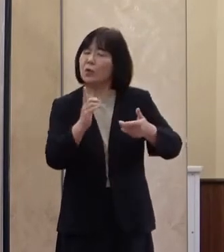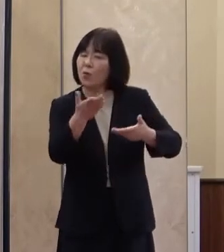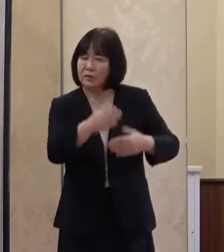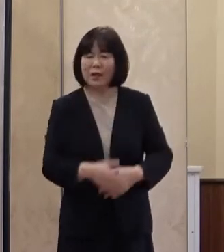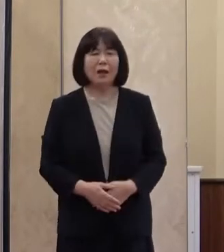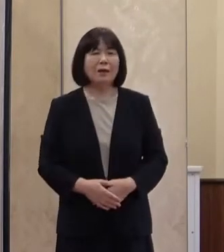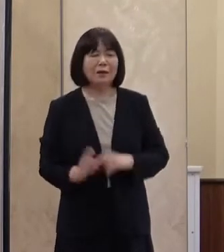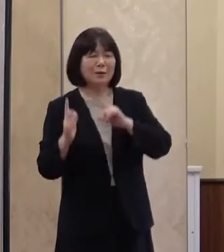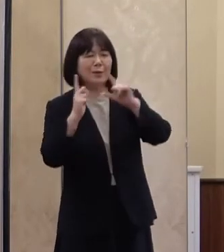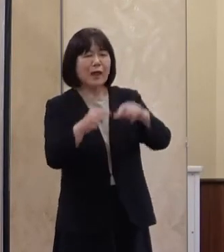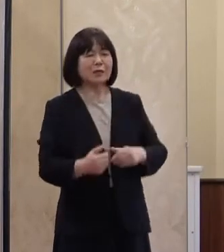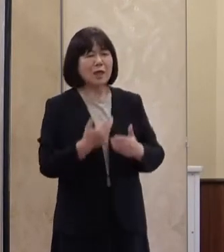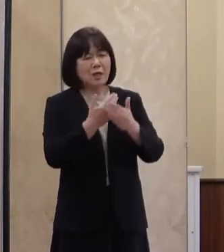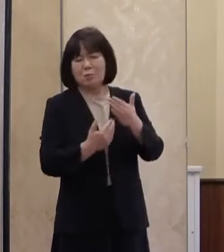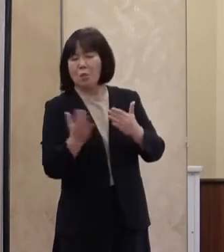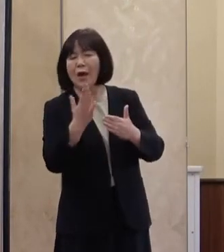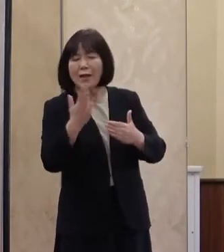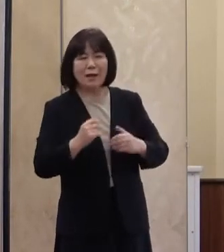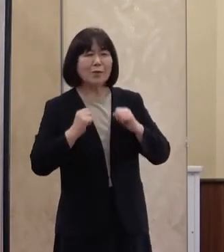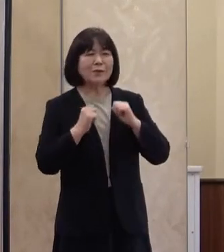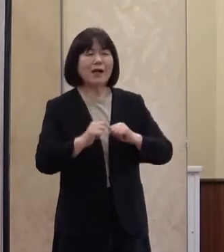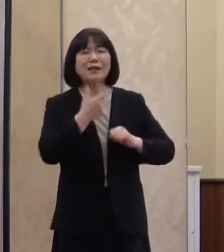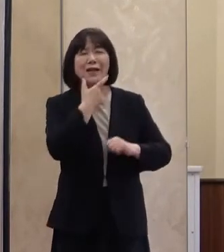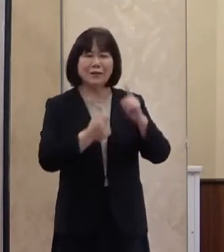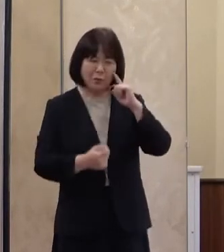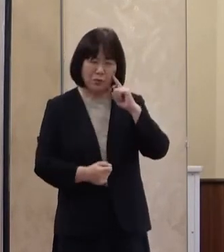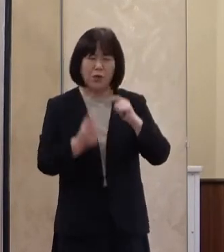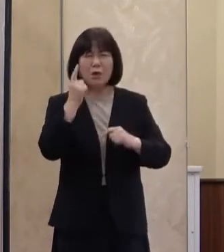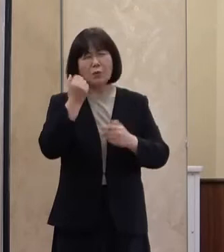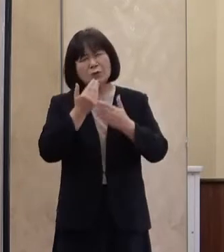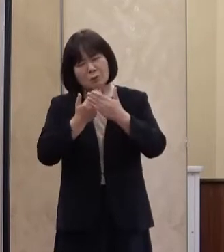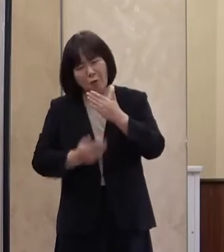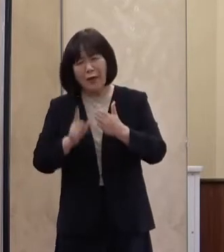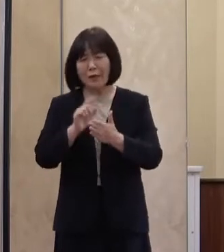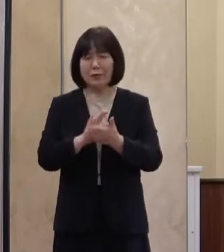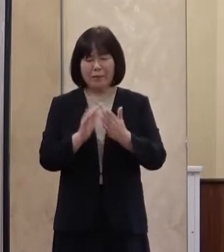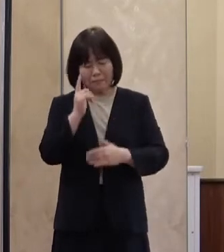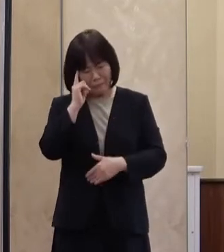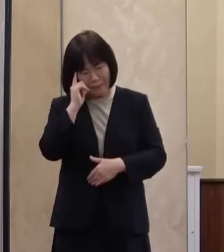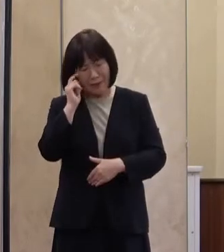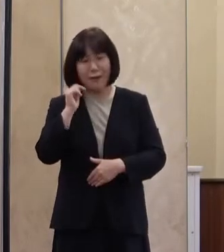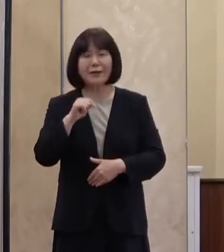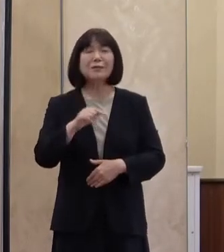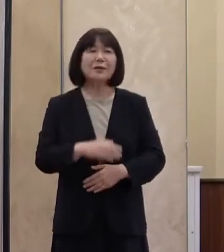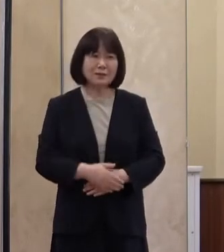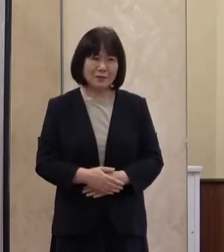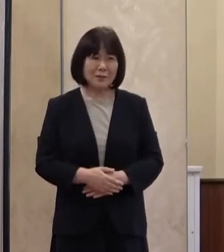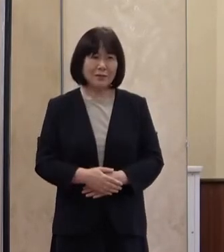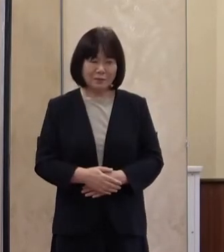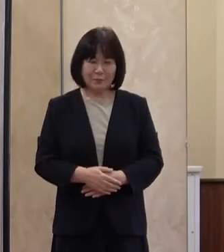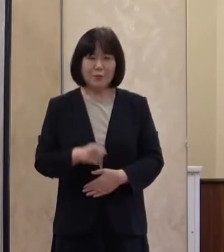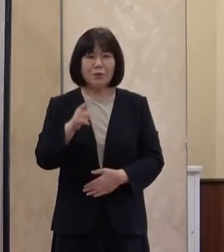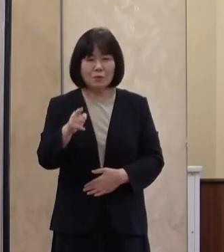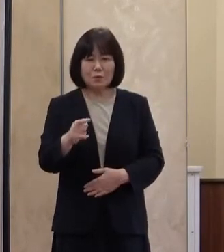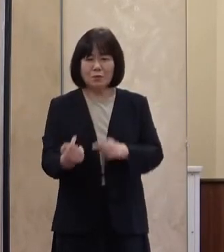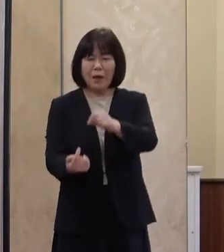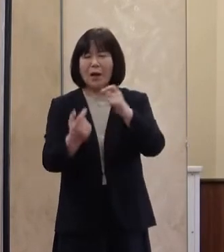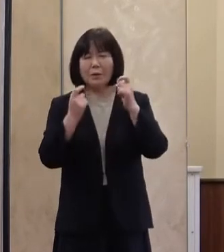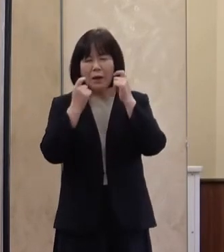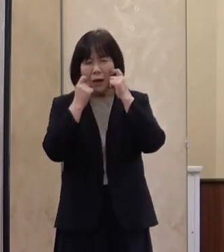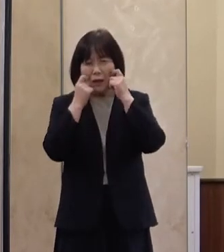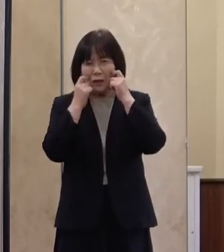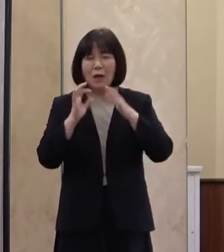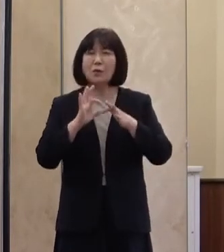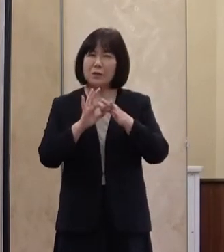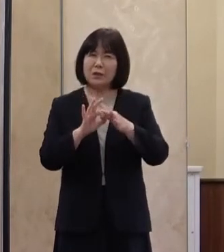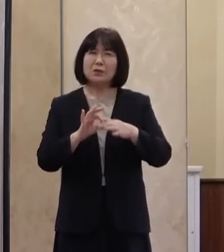っていくし、どうしても漏れた場合はちょっとまた考えます。なんかその事業ができないということになるんでしょうけど、まあ